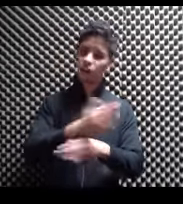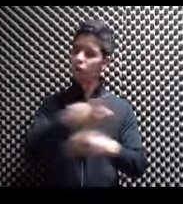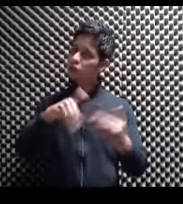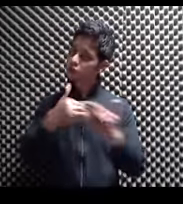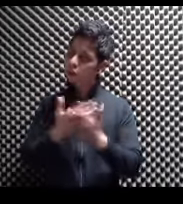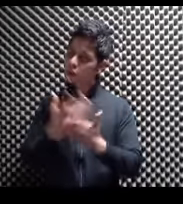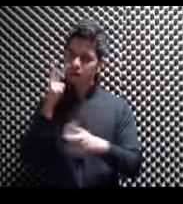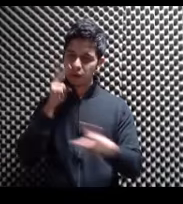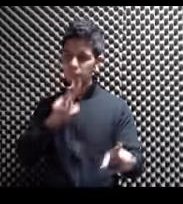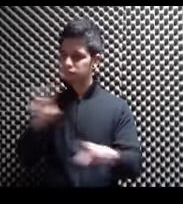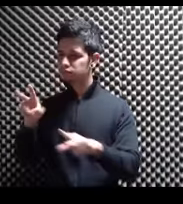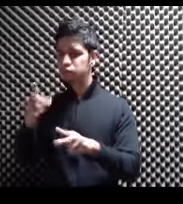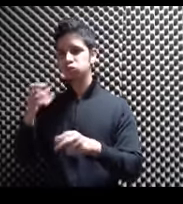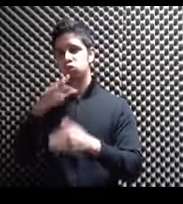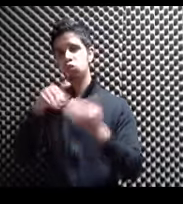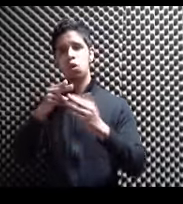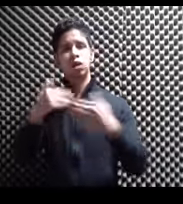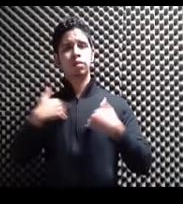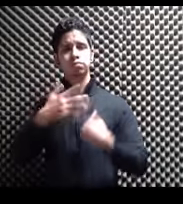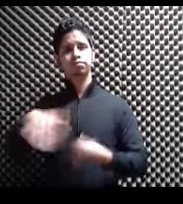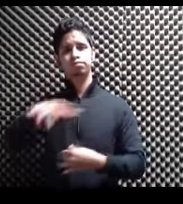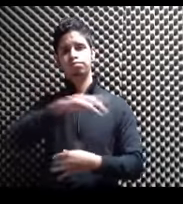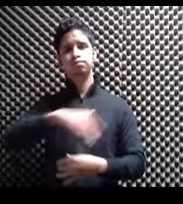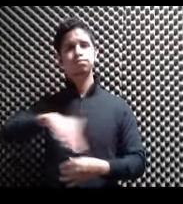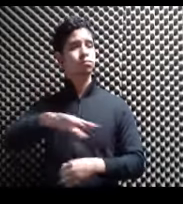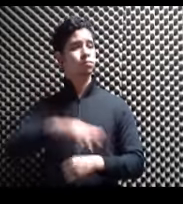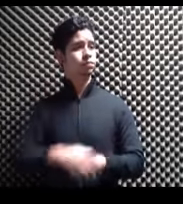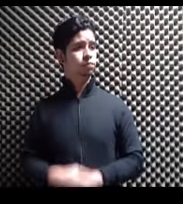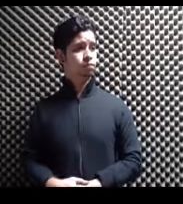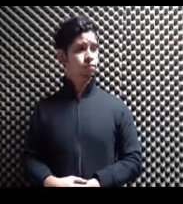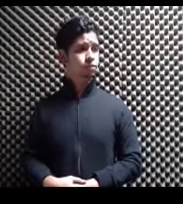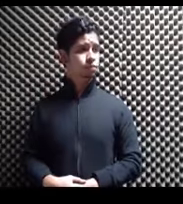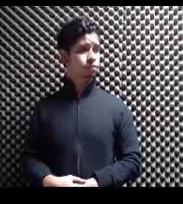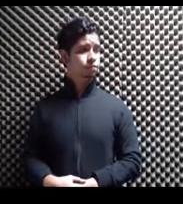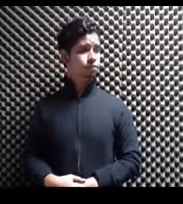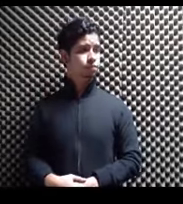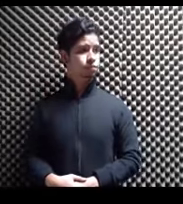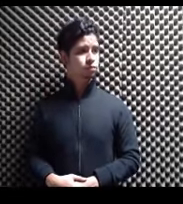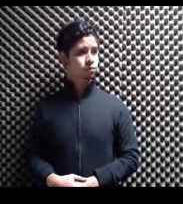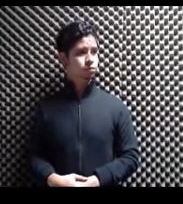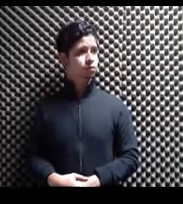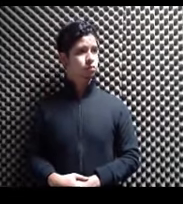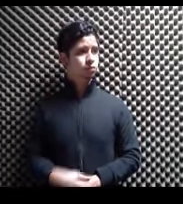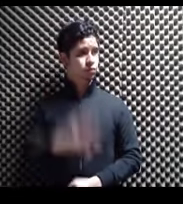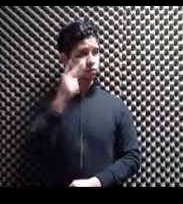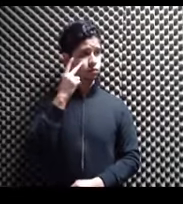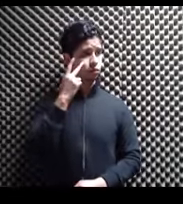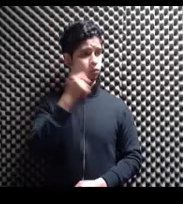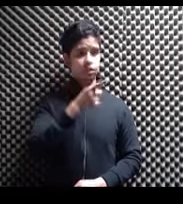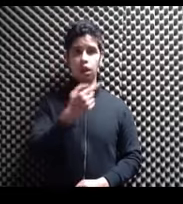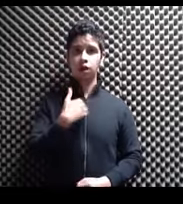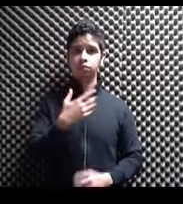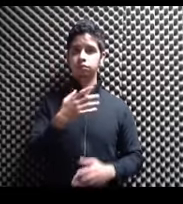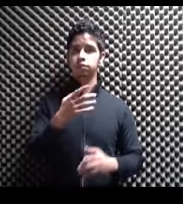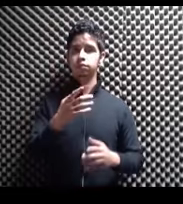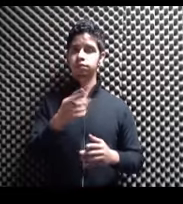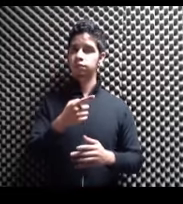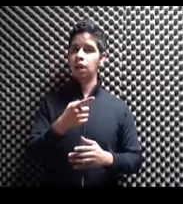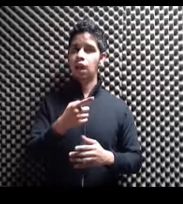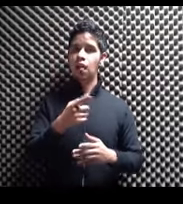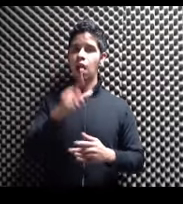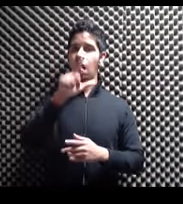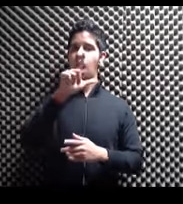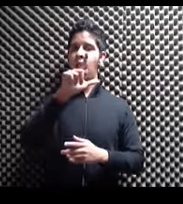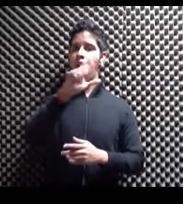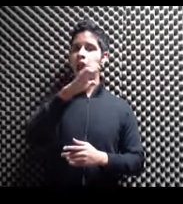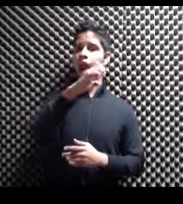¿Viste? Pero es que tú... ¿Esa es extra large? ¿Puede ser tuya? Me gusta... Mira a ver, José, lo cual va a ser la tuya. Mira